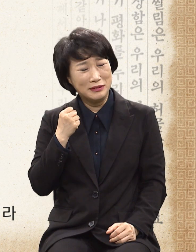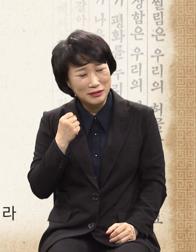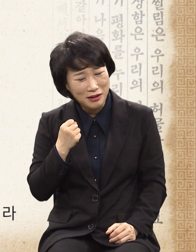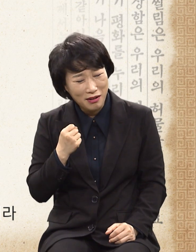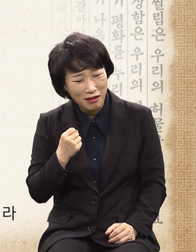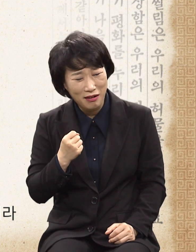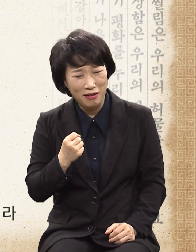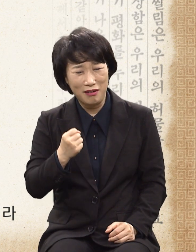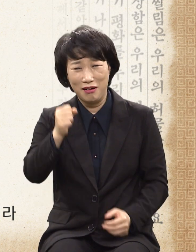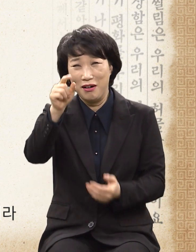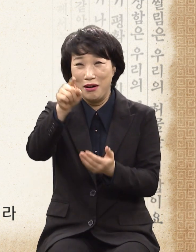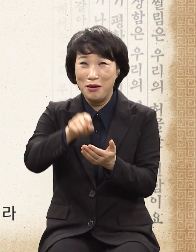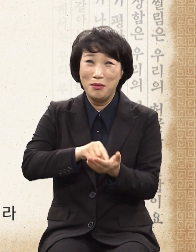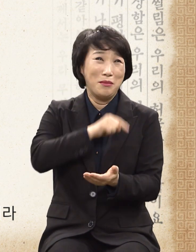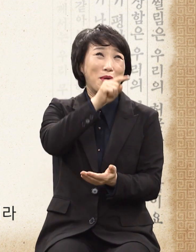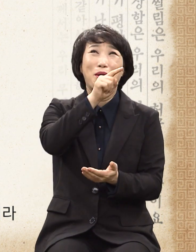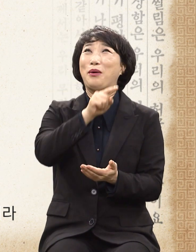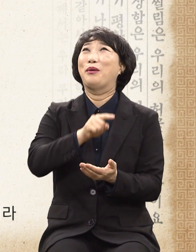눈물로서